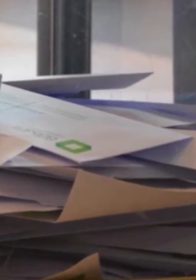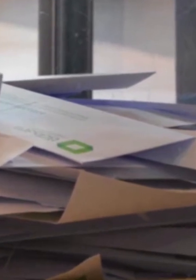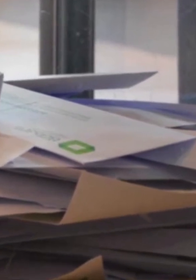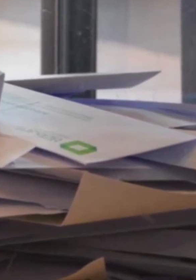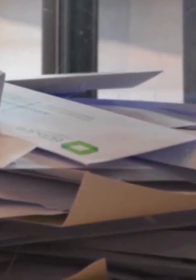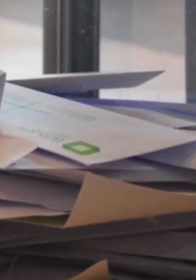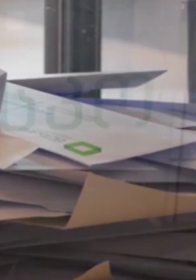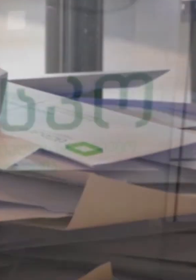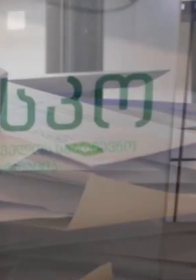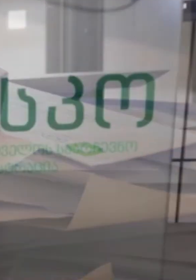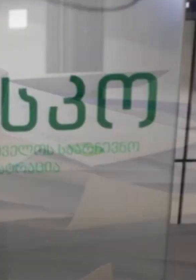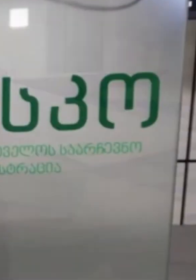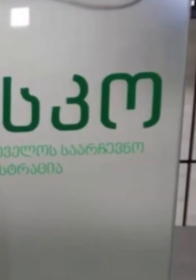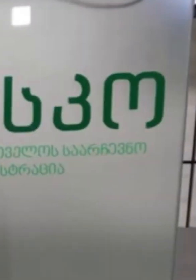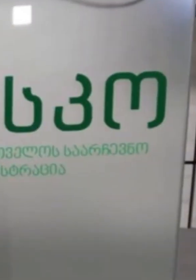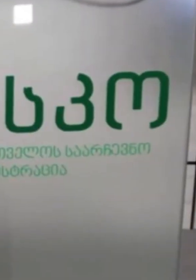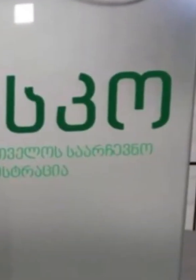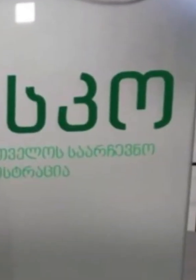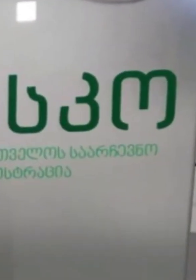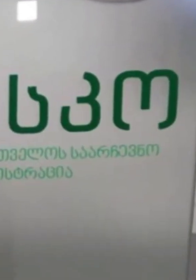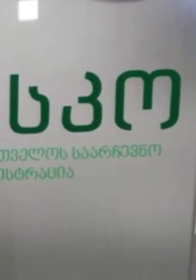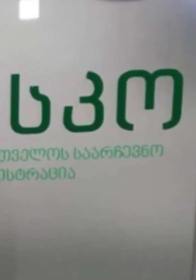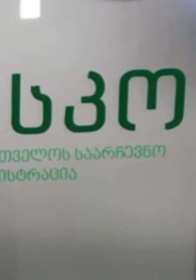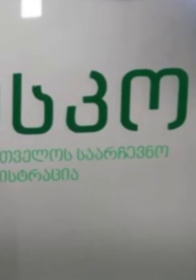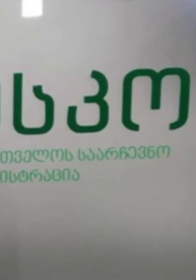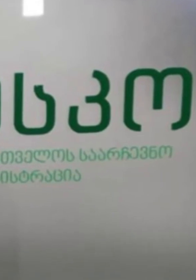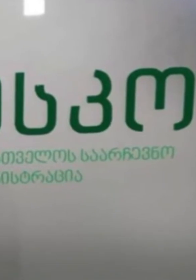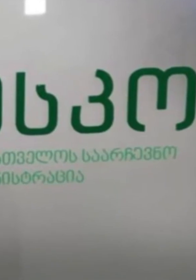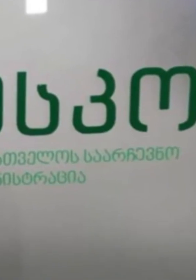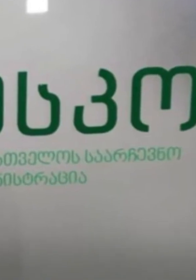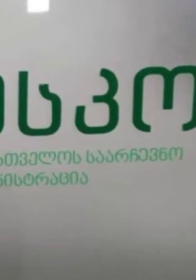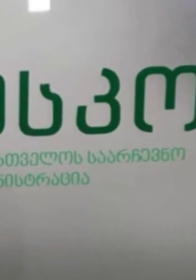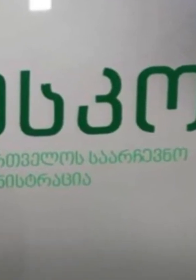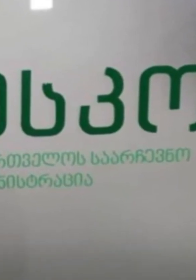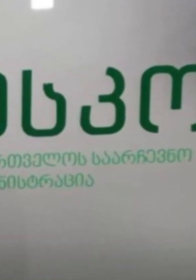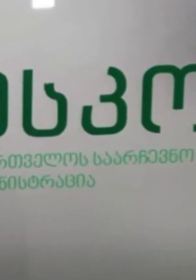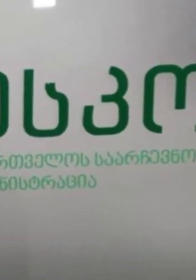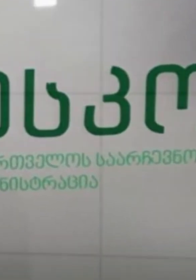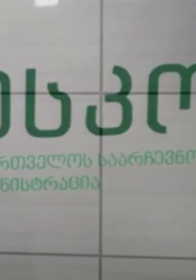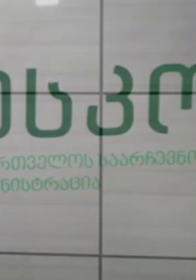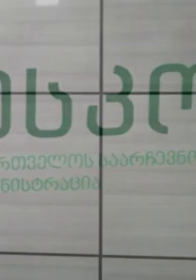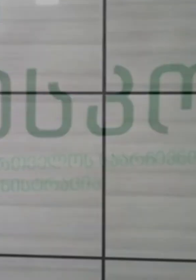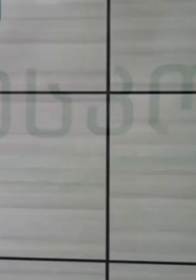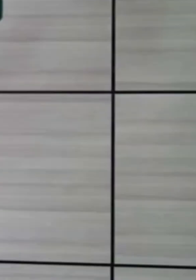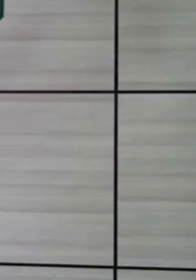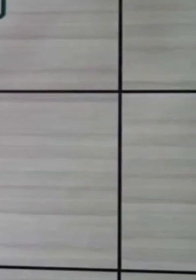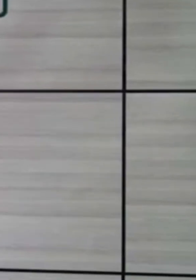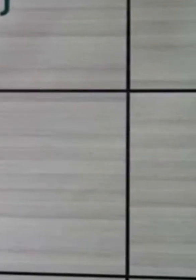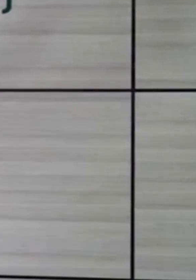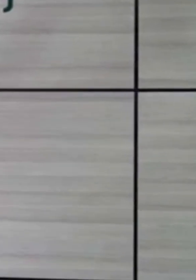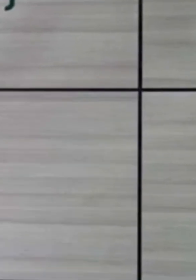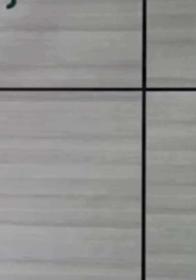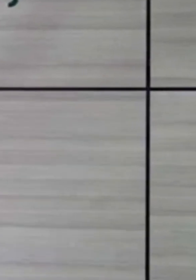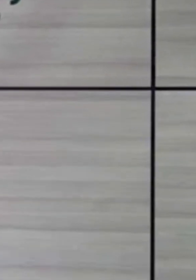ხმების დათვლის პროცესს წელს პირველად გადაიღებს ცესკოს ადმინისტრაციის მიერ განთავსებული ვიდეო კამერები. გადაღებული ვიდეო მასალაკი